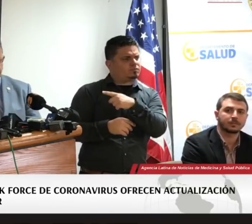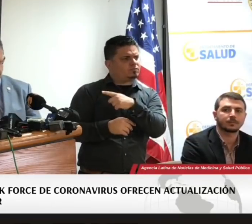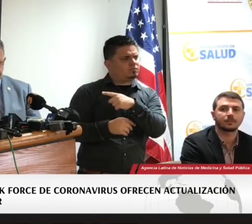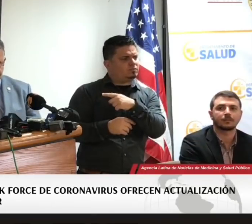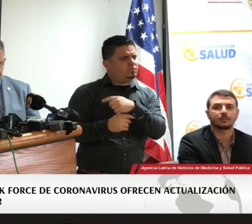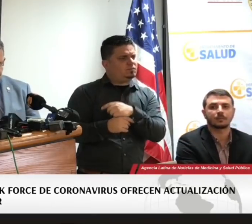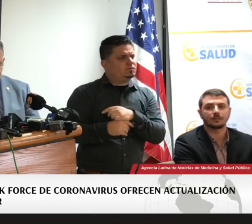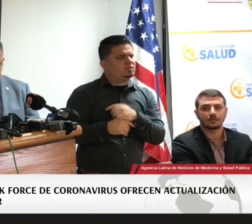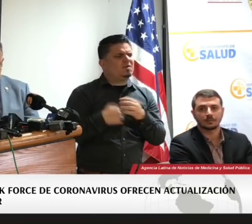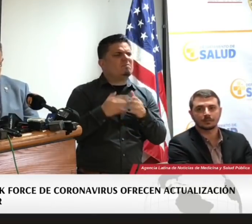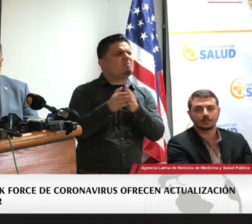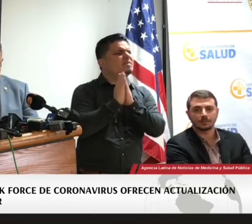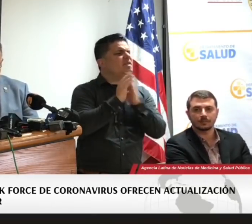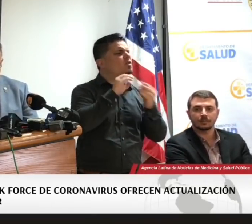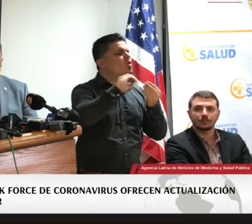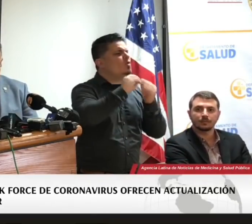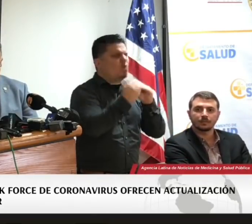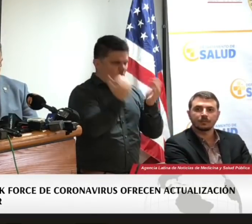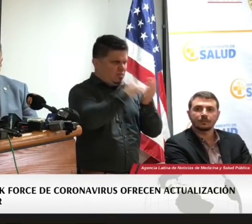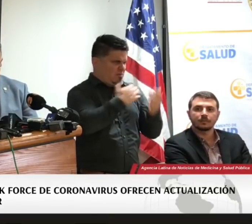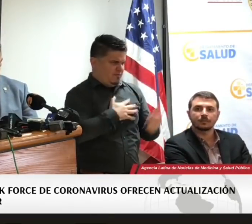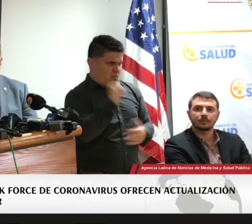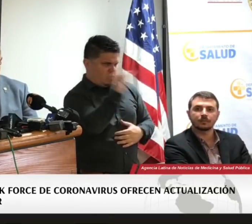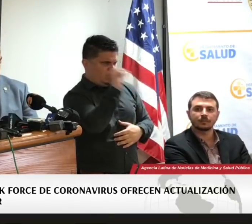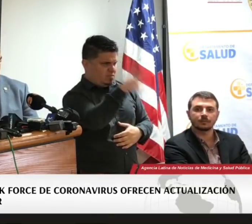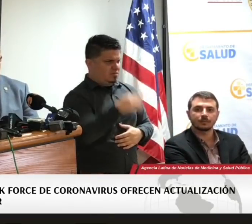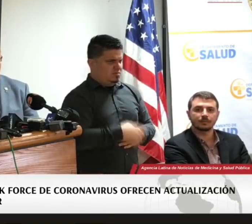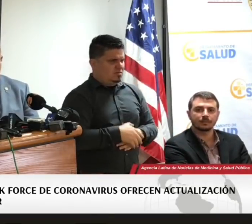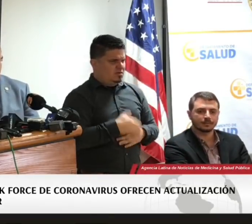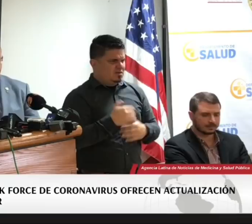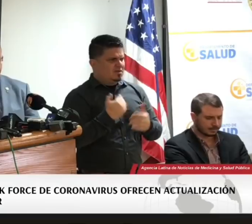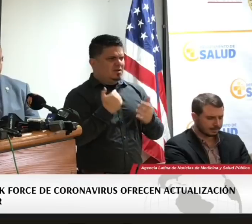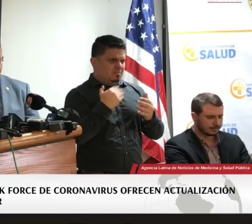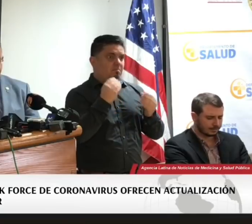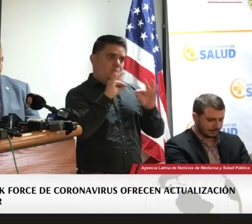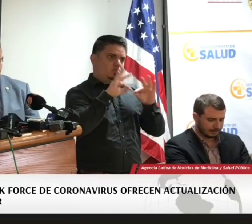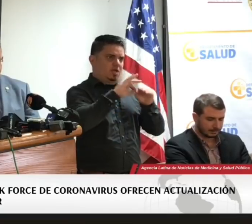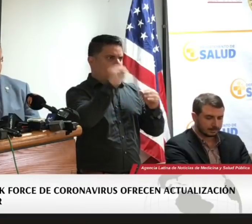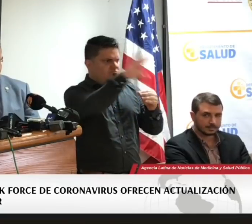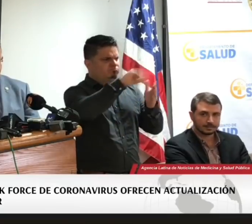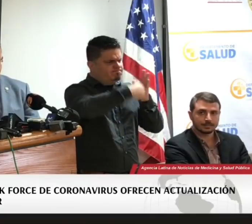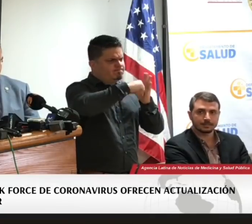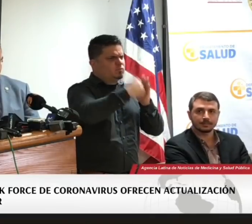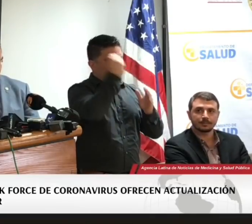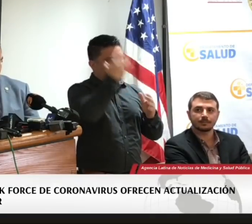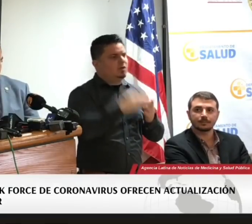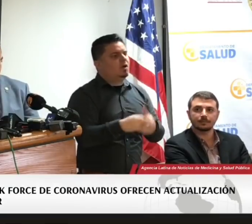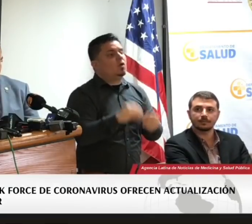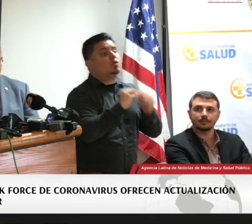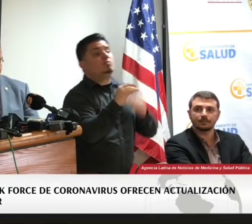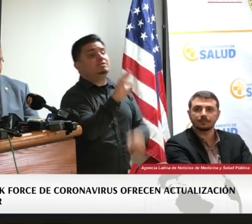han dicho varias veces, sí, pero que lo sigan repitiendo porque para que la gente que no lo ha escuchado. Okay. Bueno. El número es